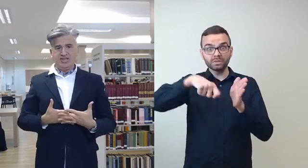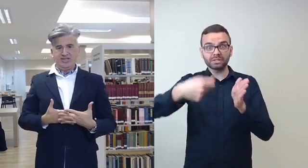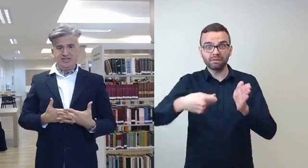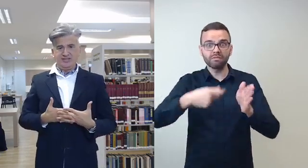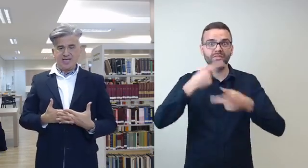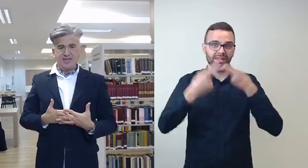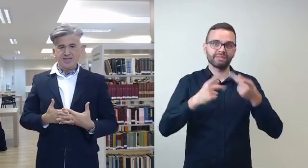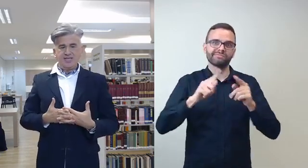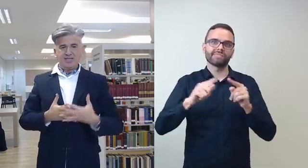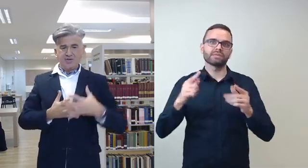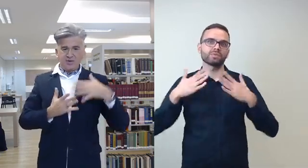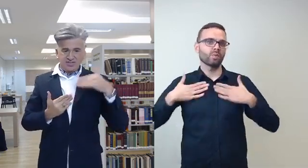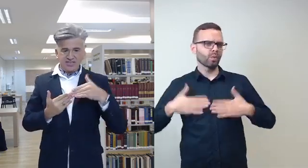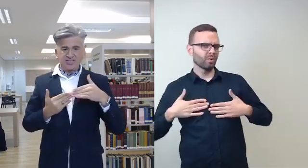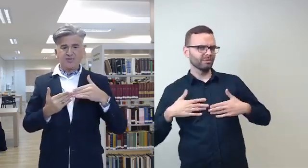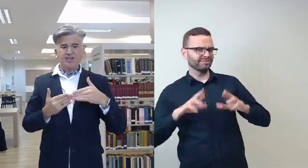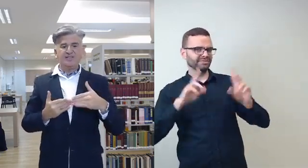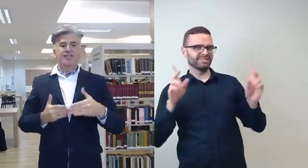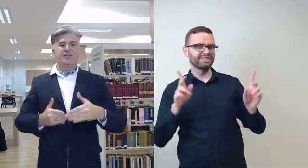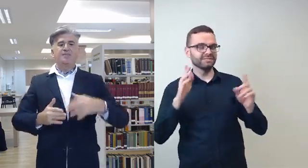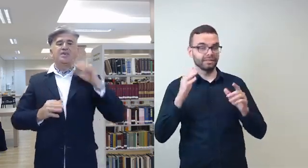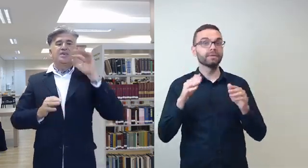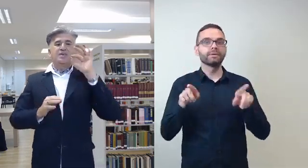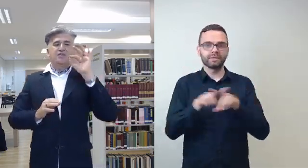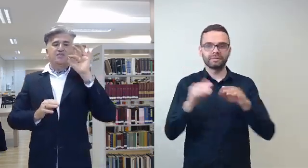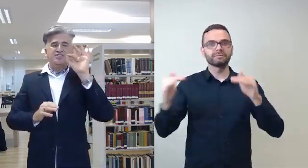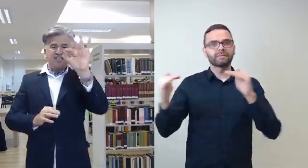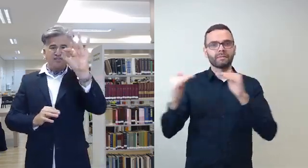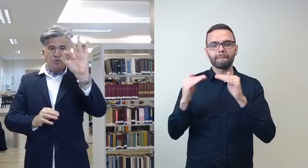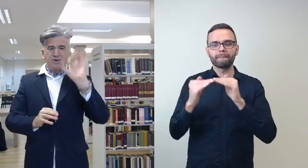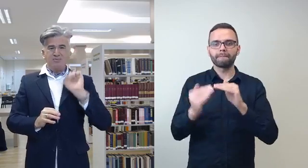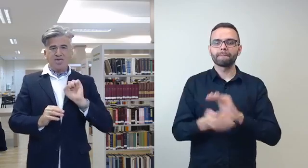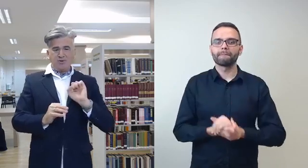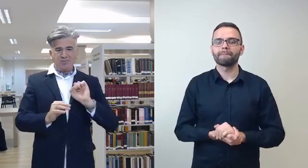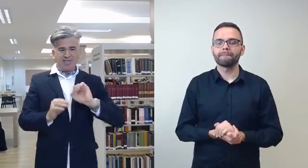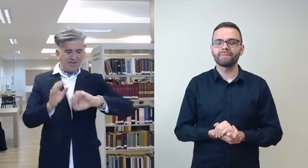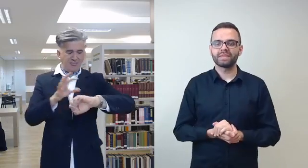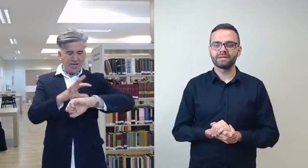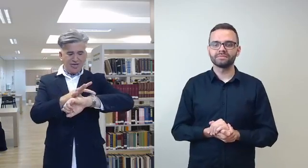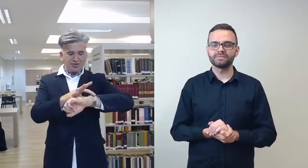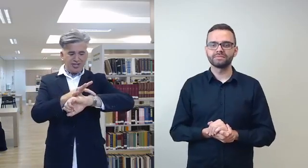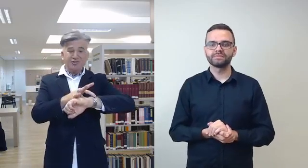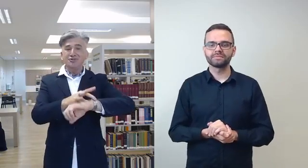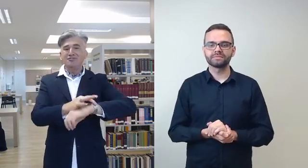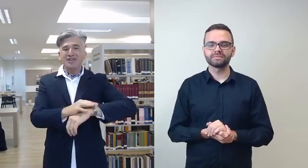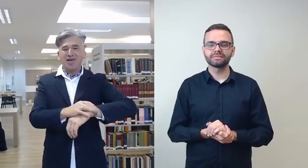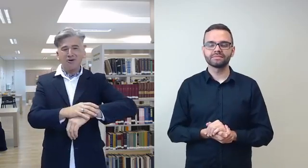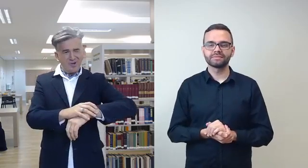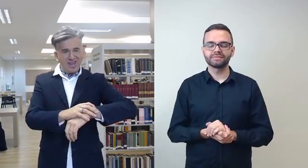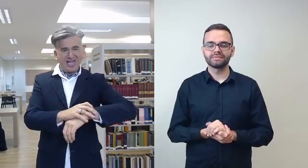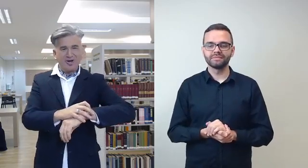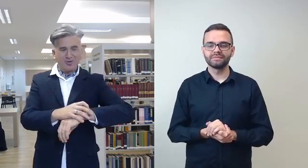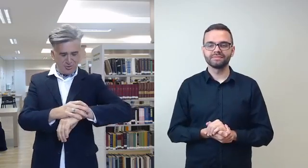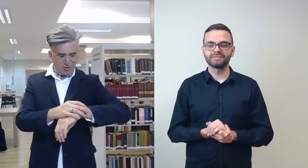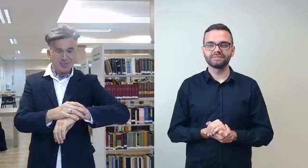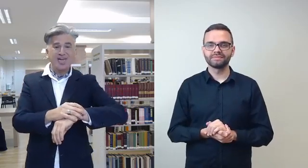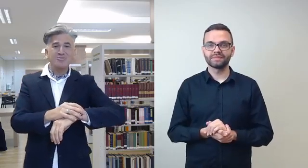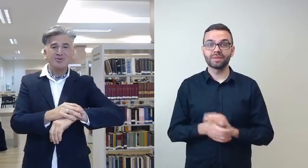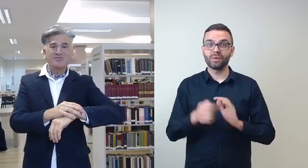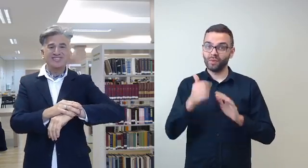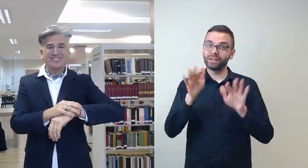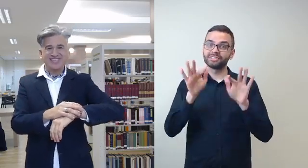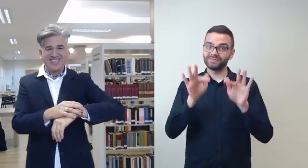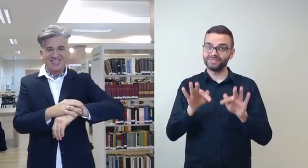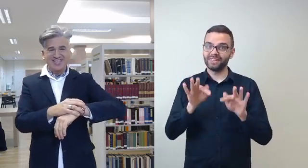outra, tá? Então a coisa tem que estar equalizada. 21º, para ir terminando, chegando no final, legal, estou on time